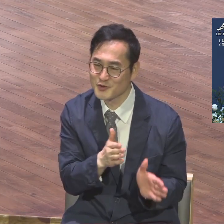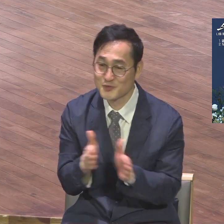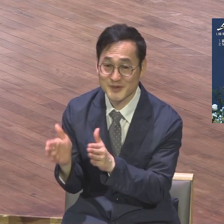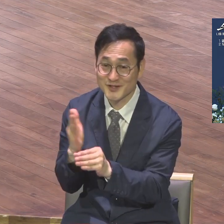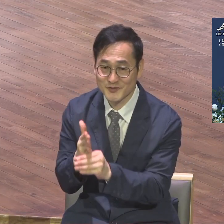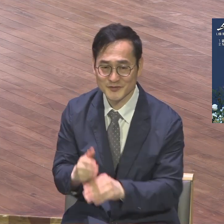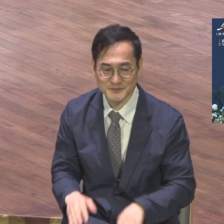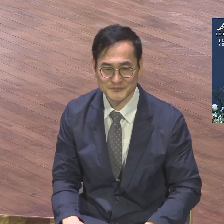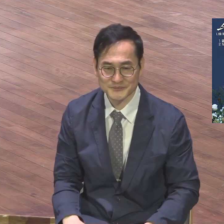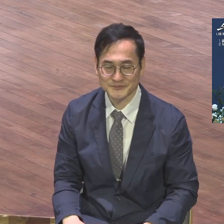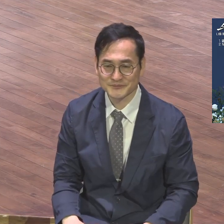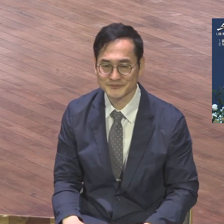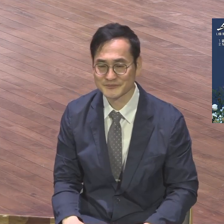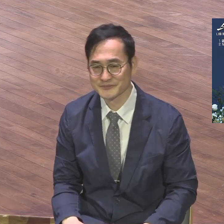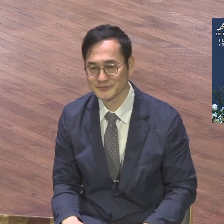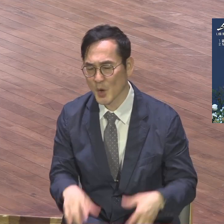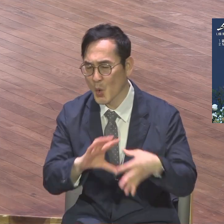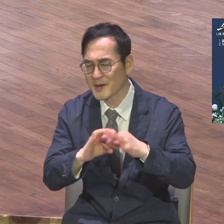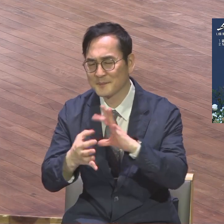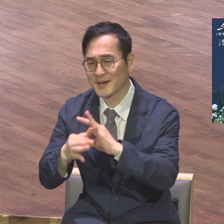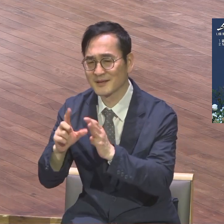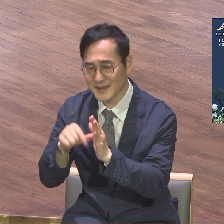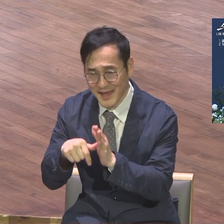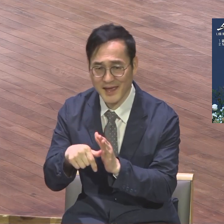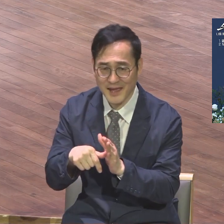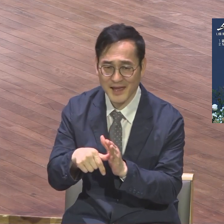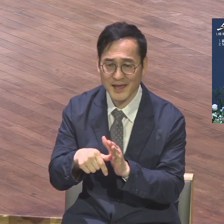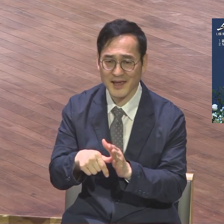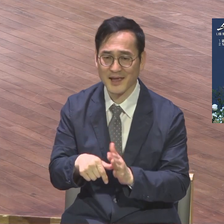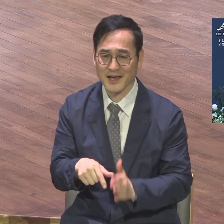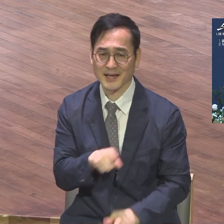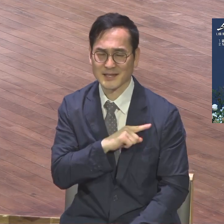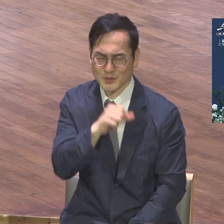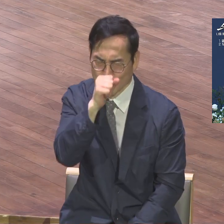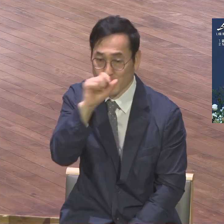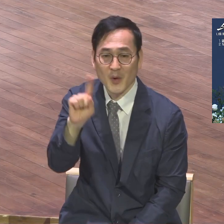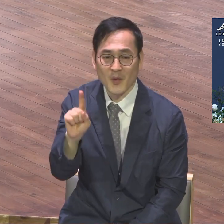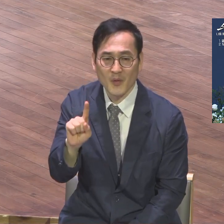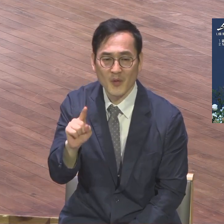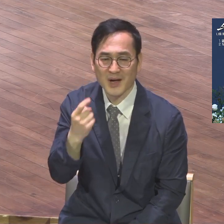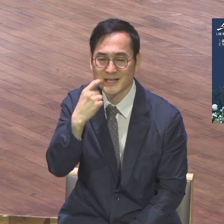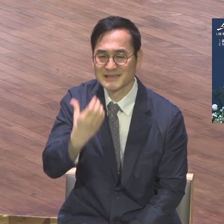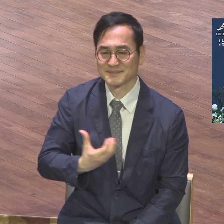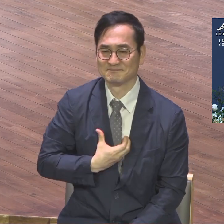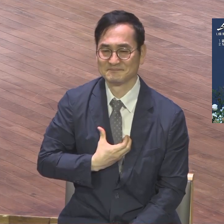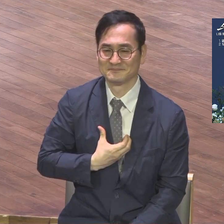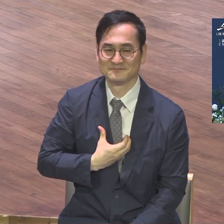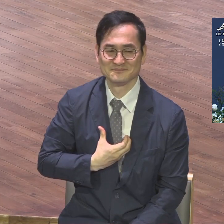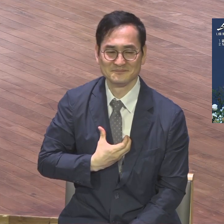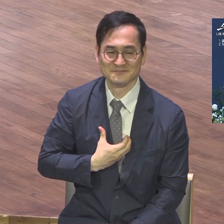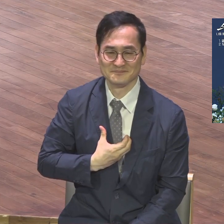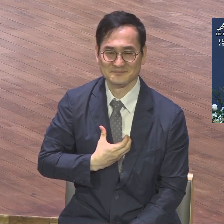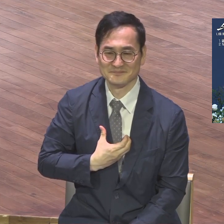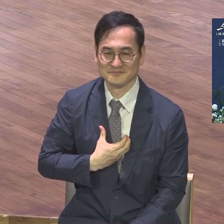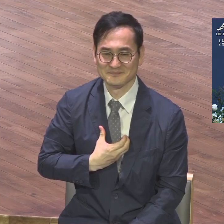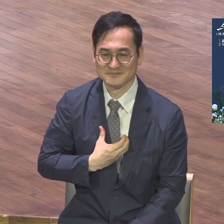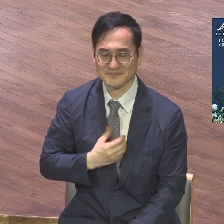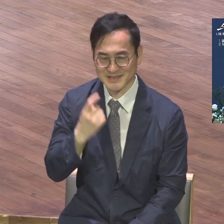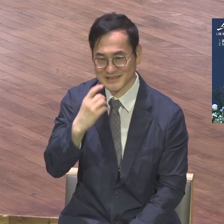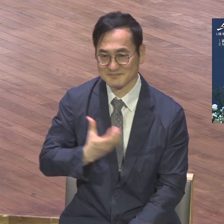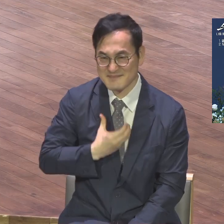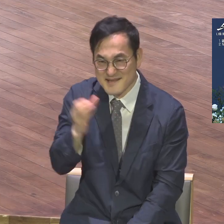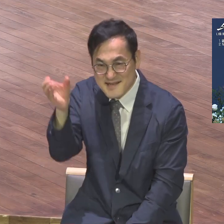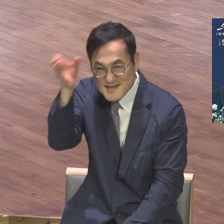올림픽 경기에서 뭐니 해도 뭐요 금메달이잖아요. 뭐 다른 거 다 그거 다 부수적인 거예요.